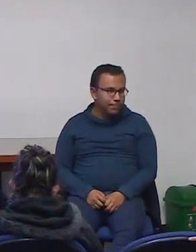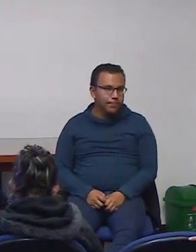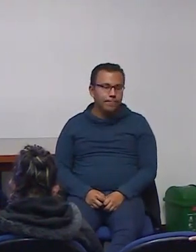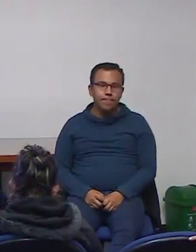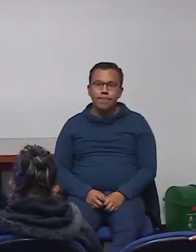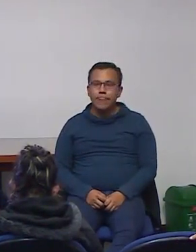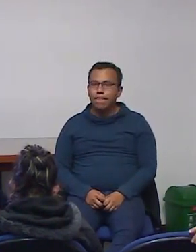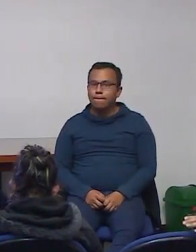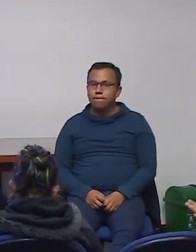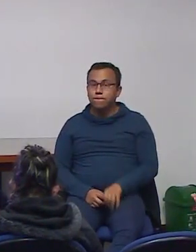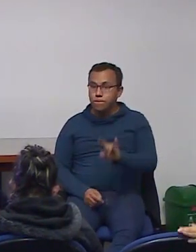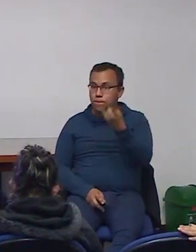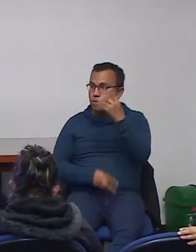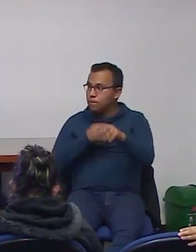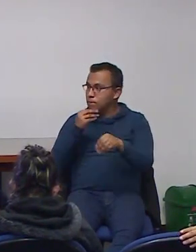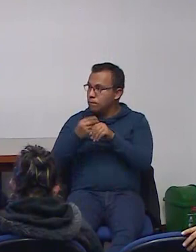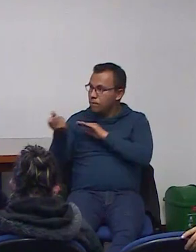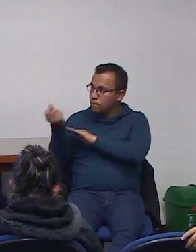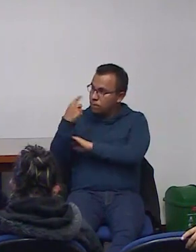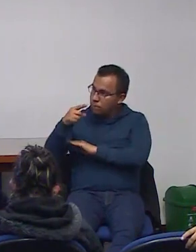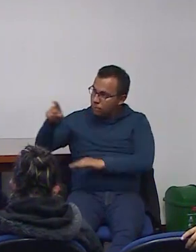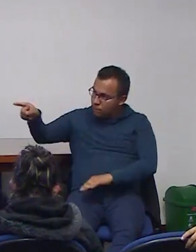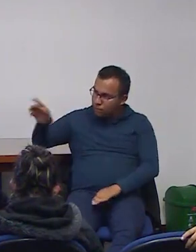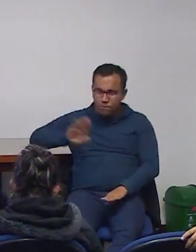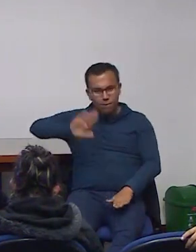personas alguna otra